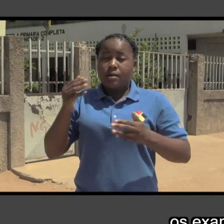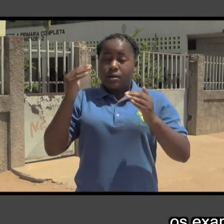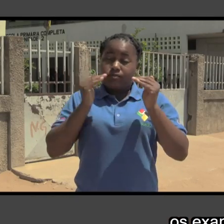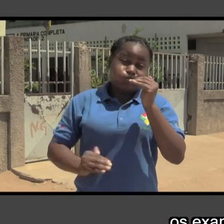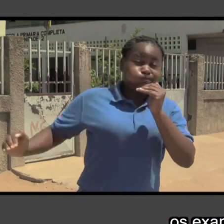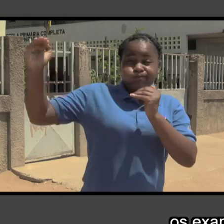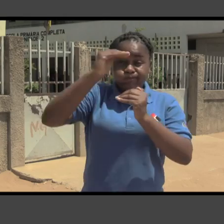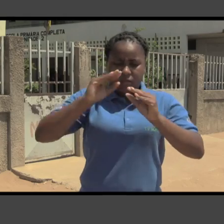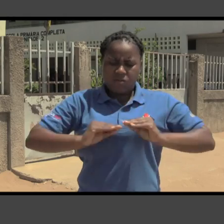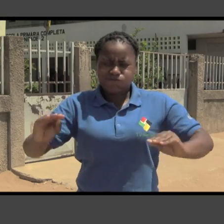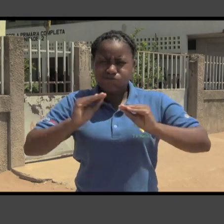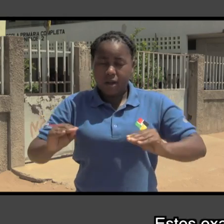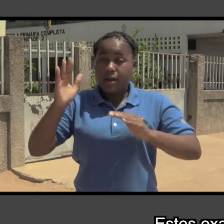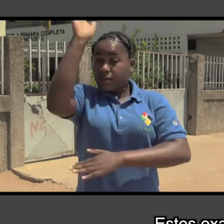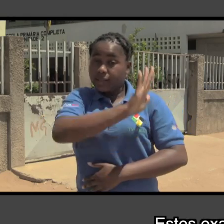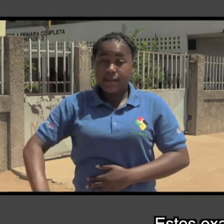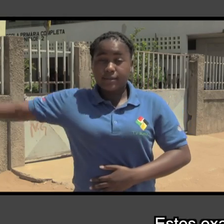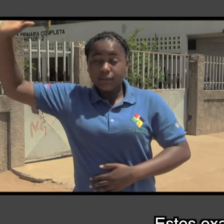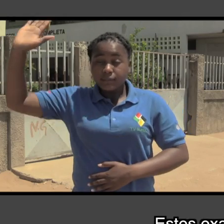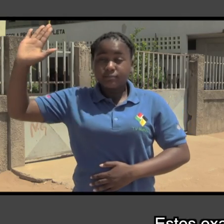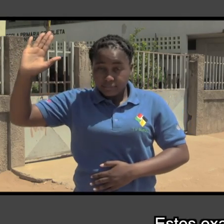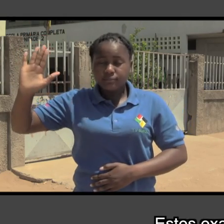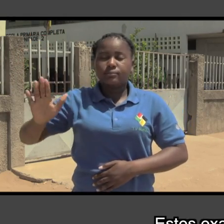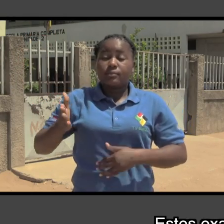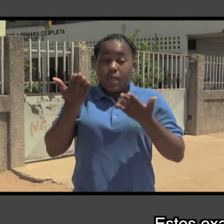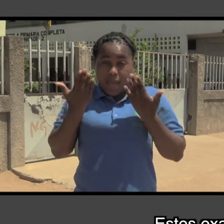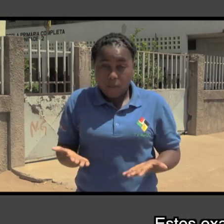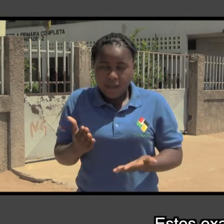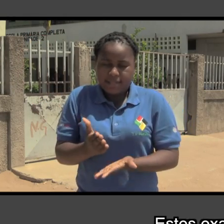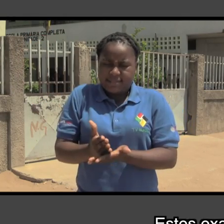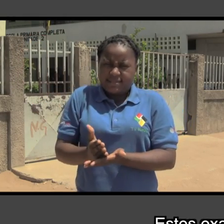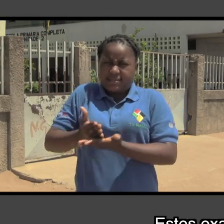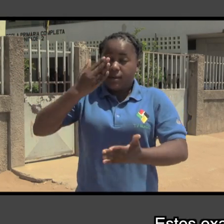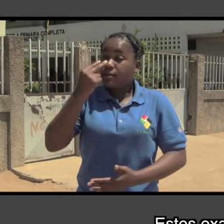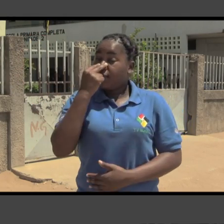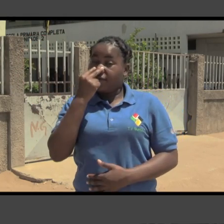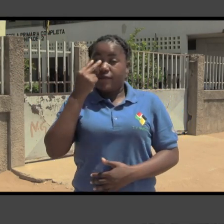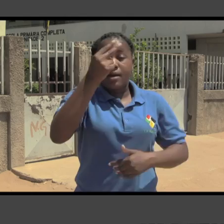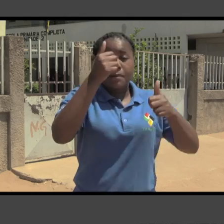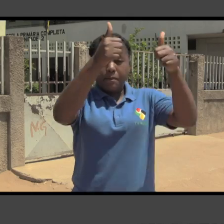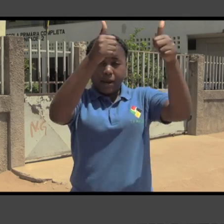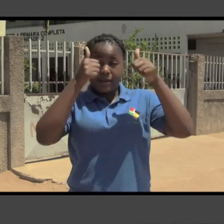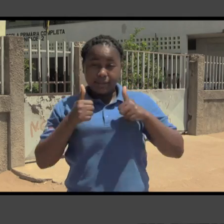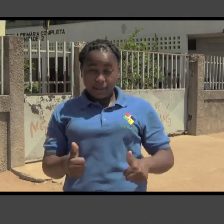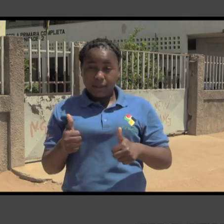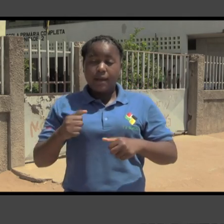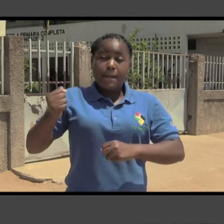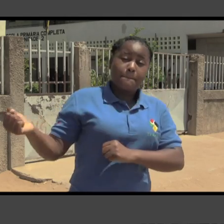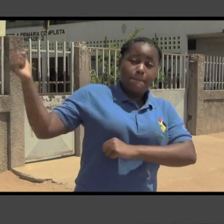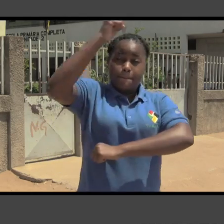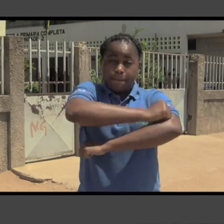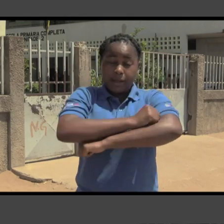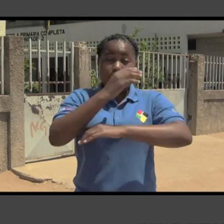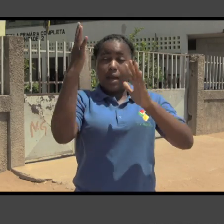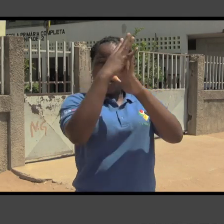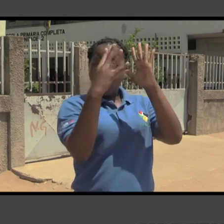secundário geral. Estes exames são destinados aos alunos que tiverem reprovado nos exames da primeira chamada,